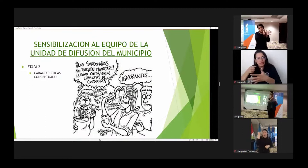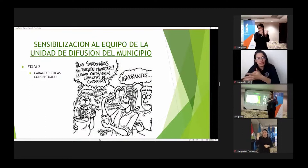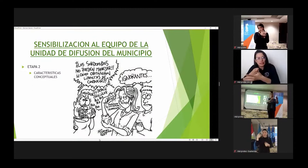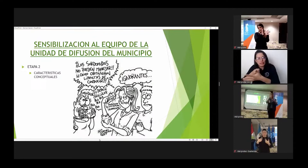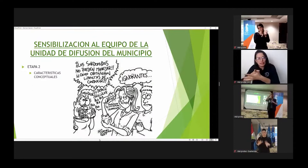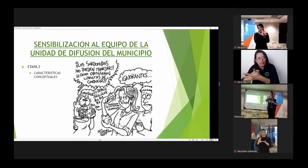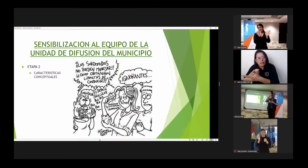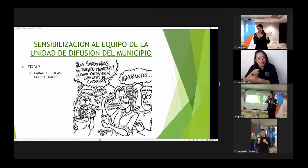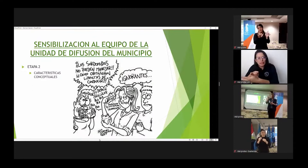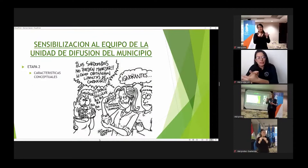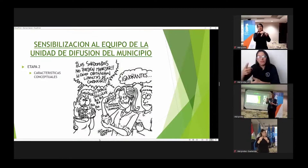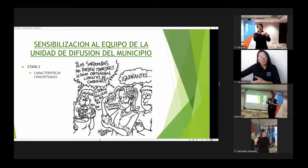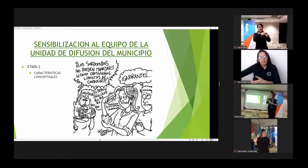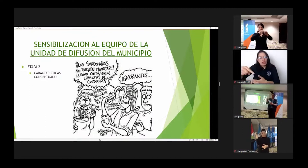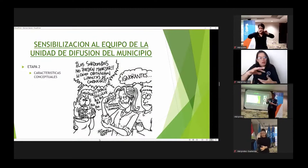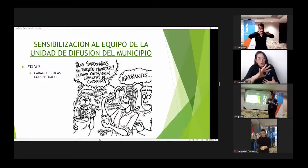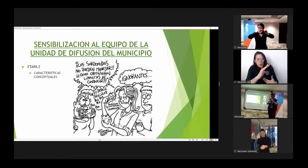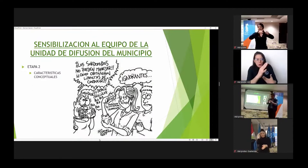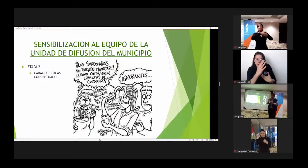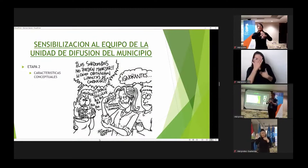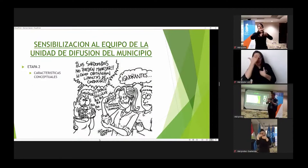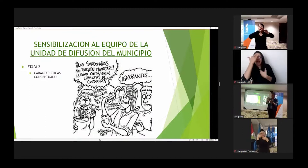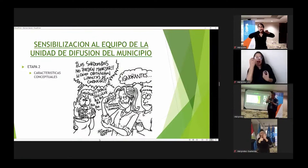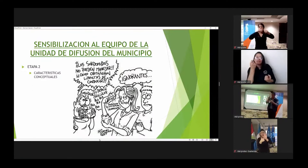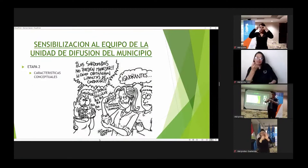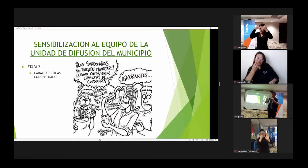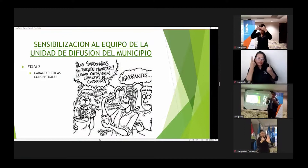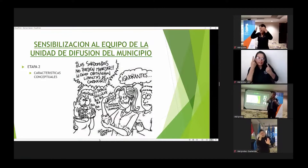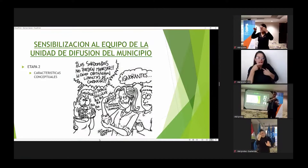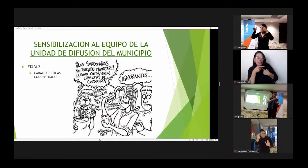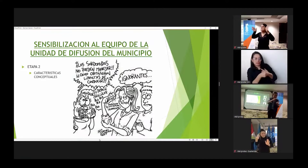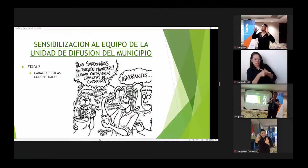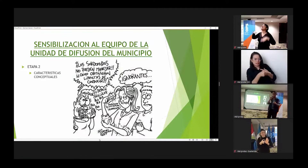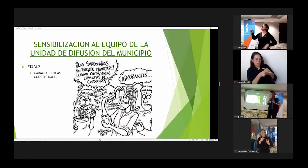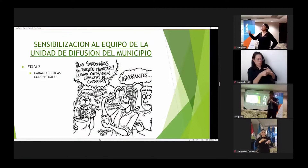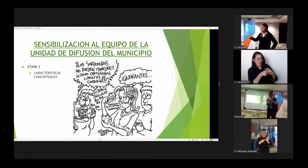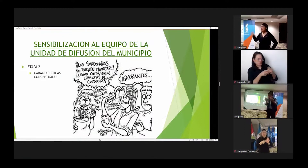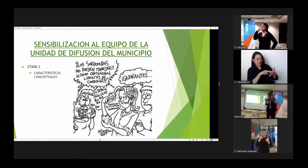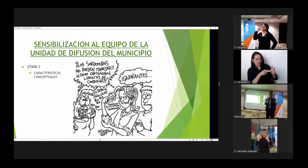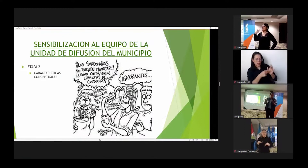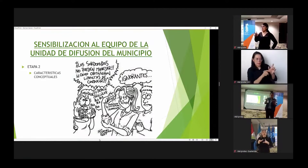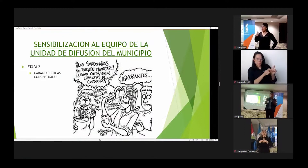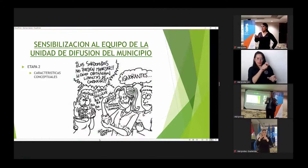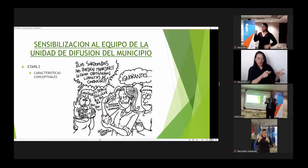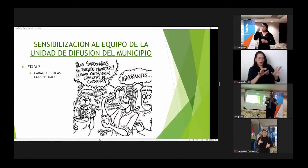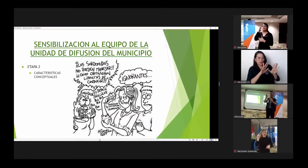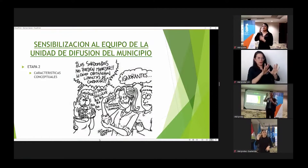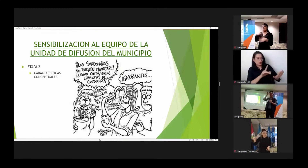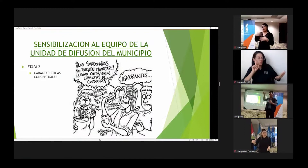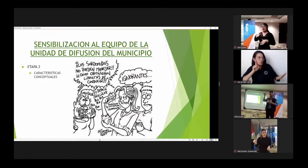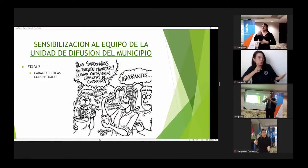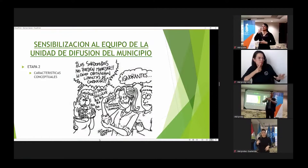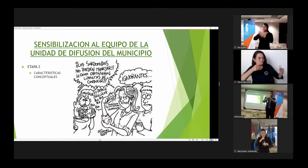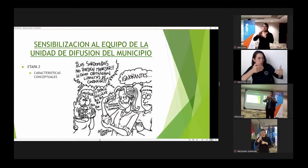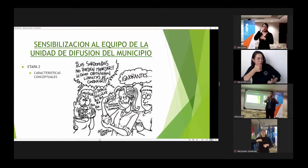bastante concientización a las autoridades para que puedan entender qué es un tener una discapacidad auditiva, cuál es